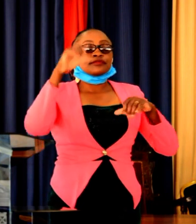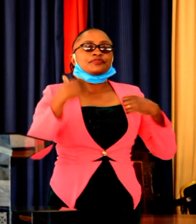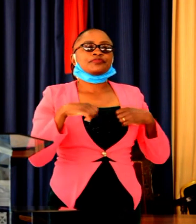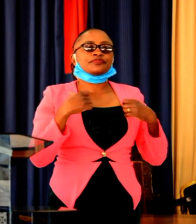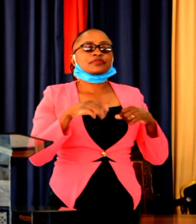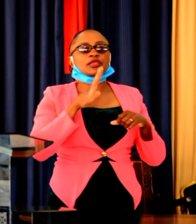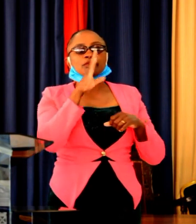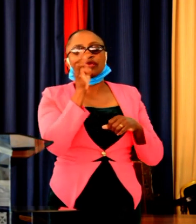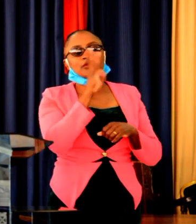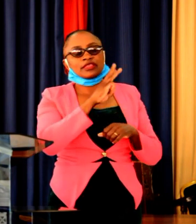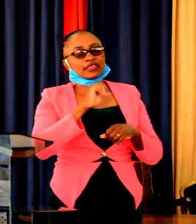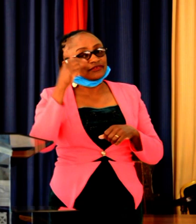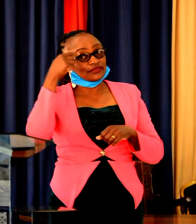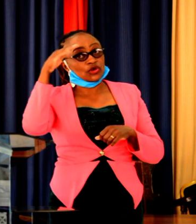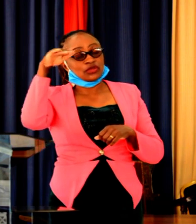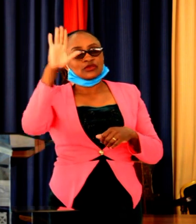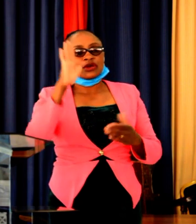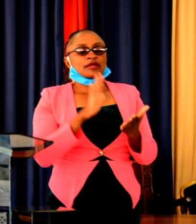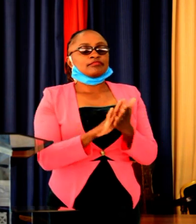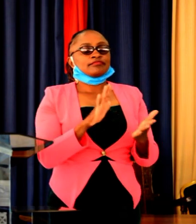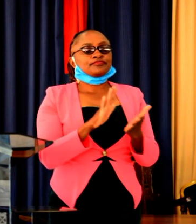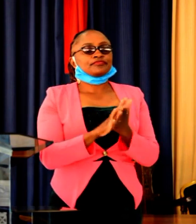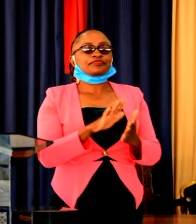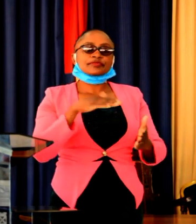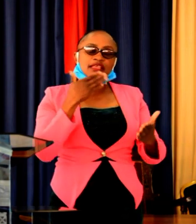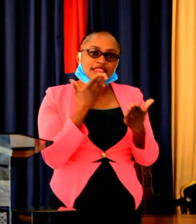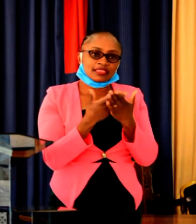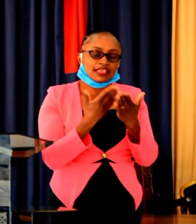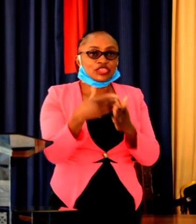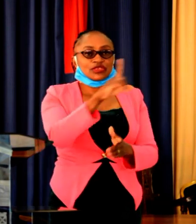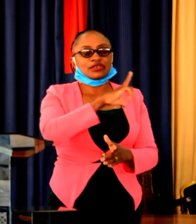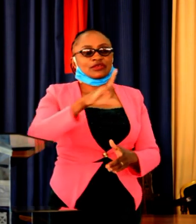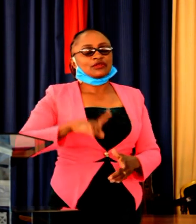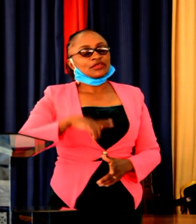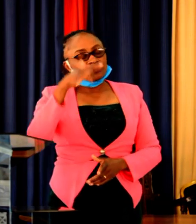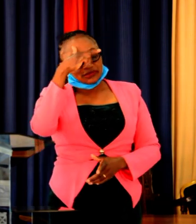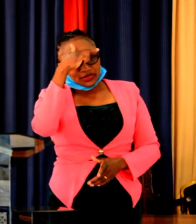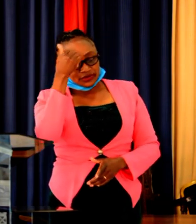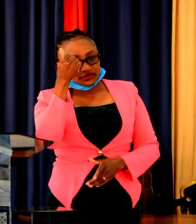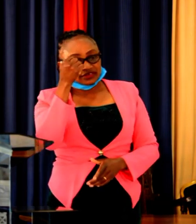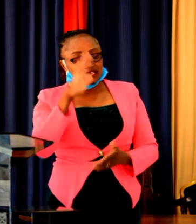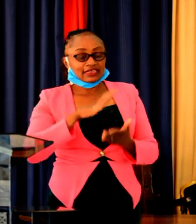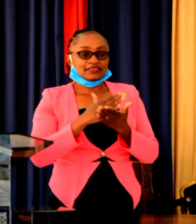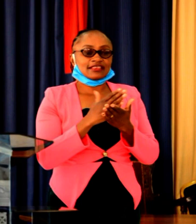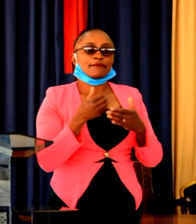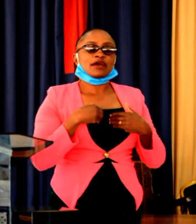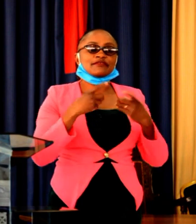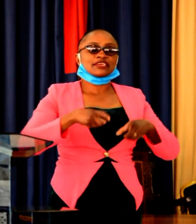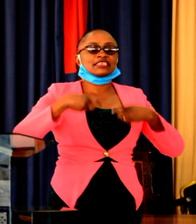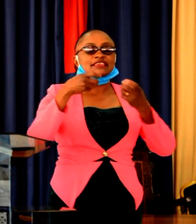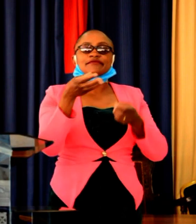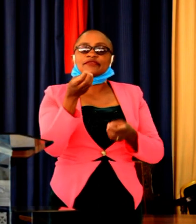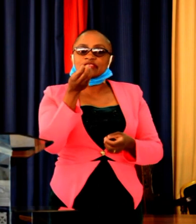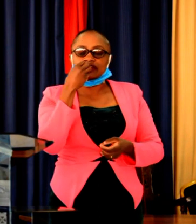kwa utukufu wa jina lako. Tuwashukuru Mungu kwamba ewe mfalme, kuna wale ambao wametoa hata chakula, michango ya